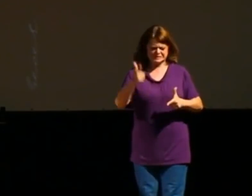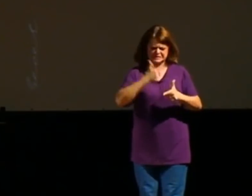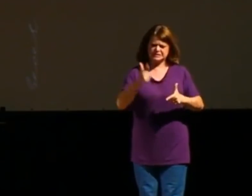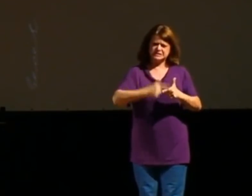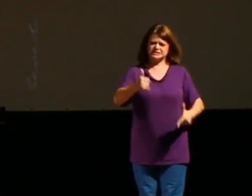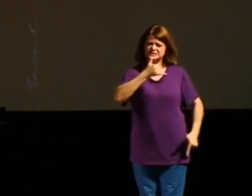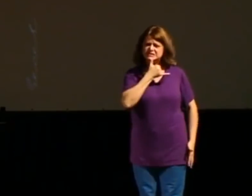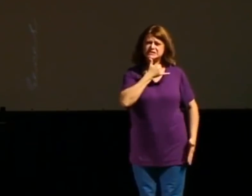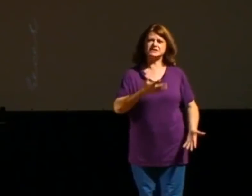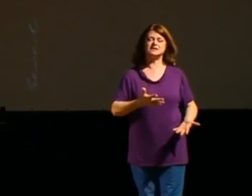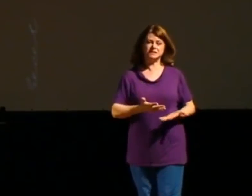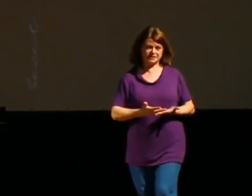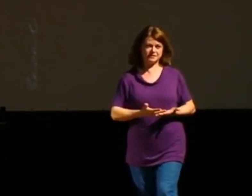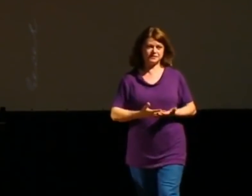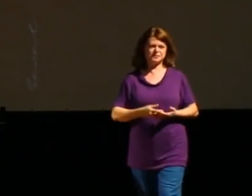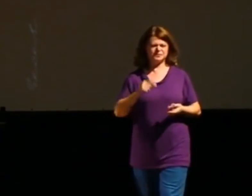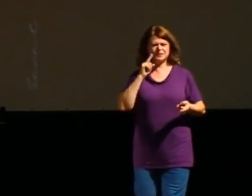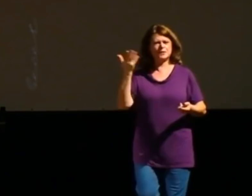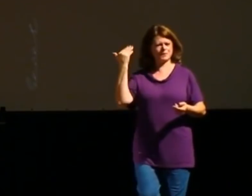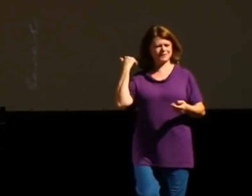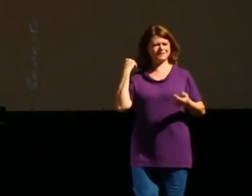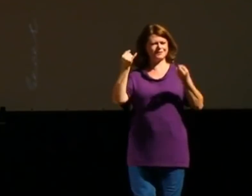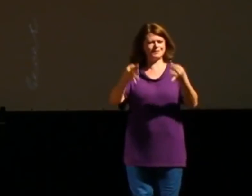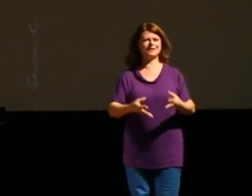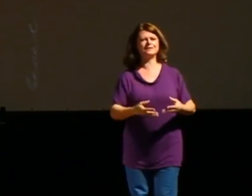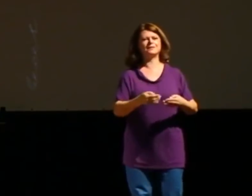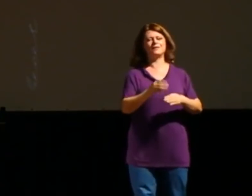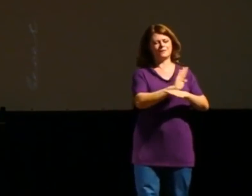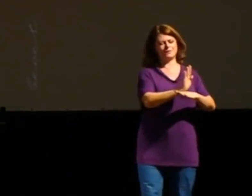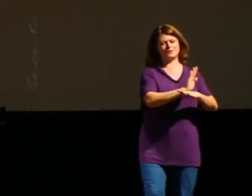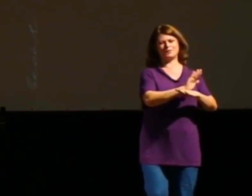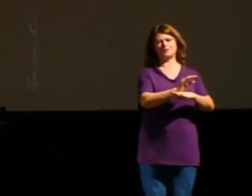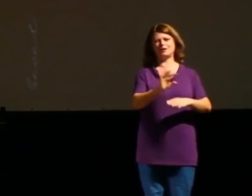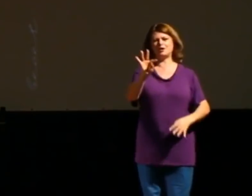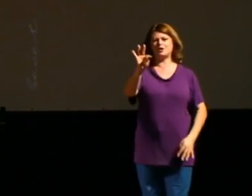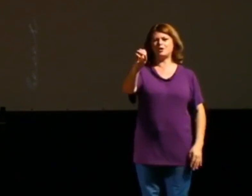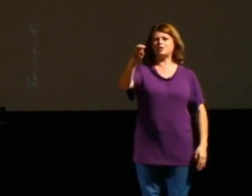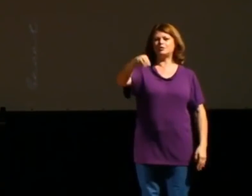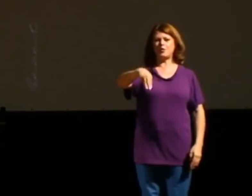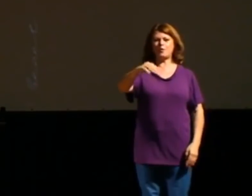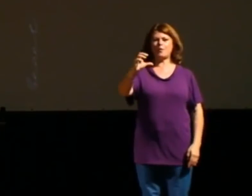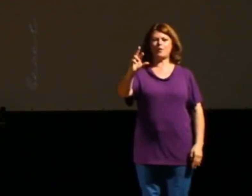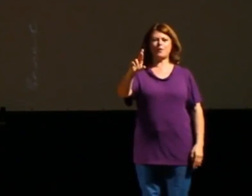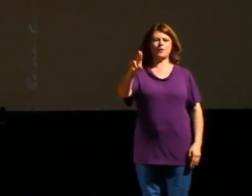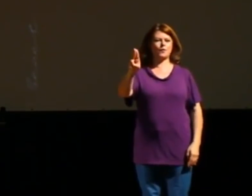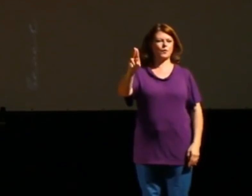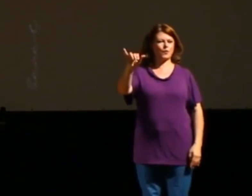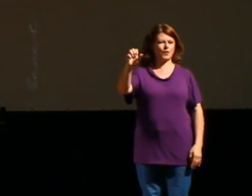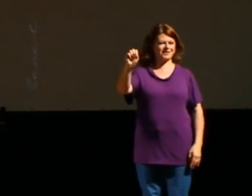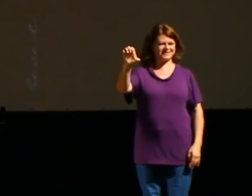filme do Tom Cruise chamado Vanilla Sky. E nesse filme ele sofre um